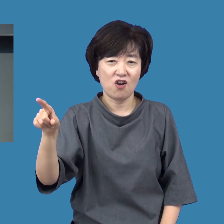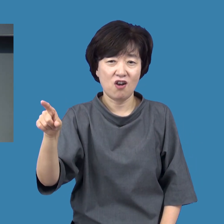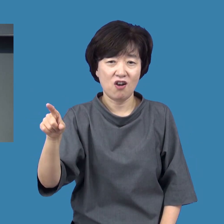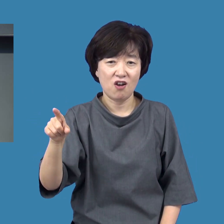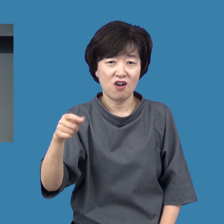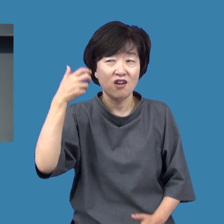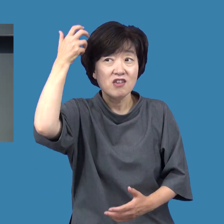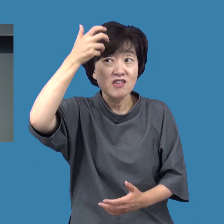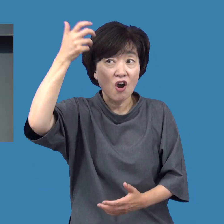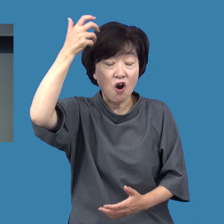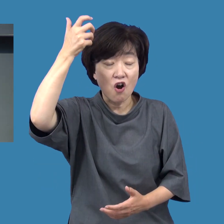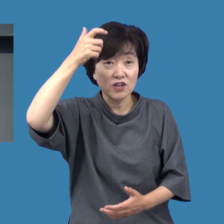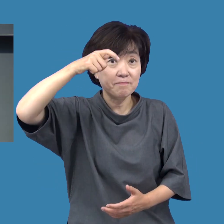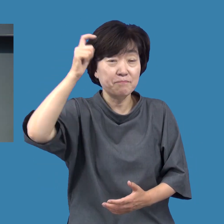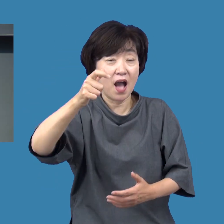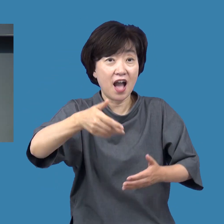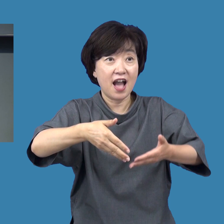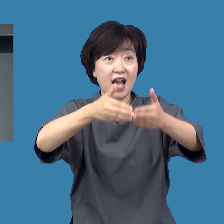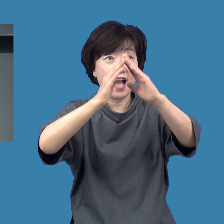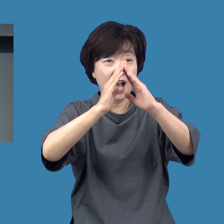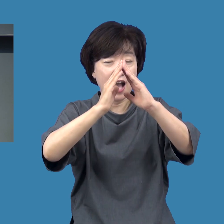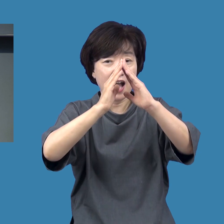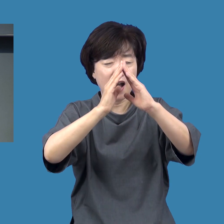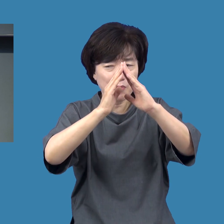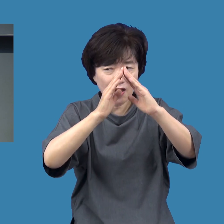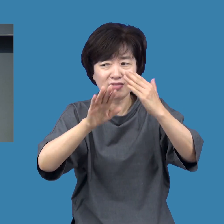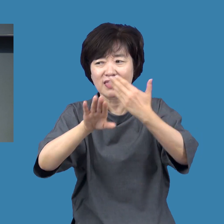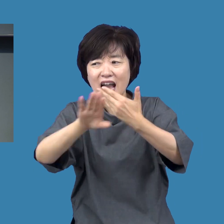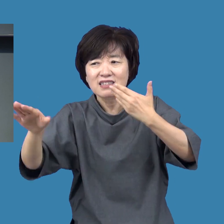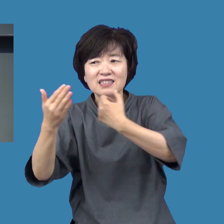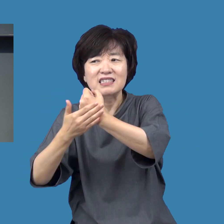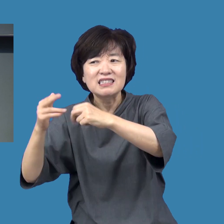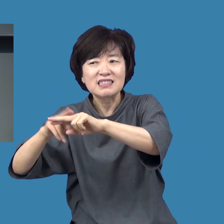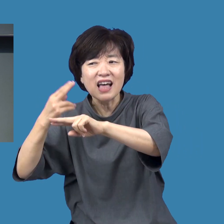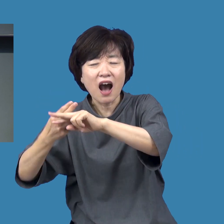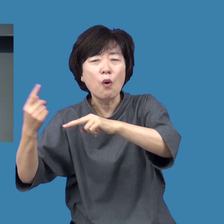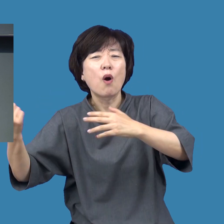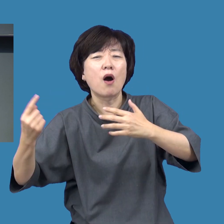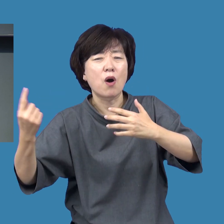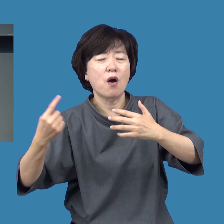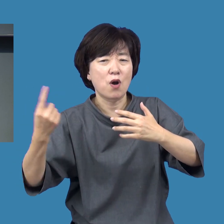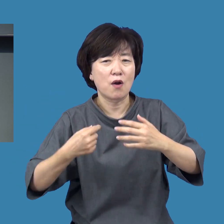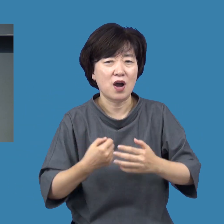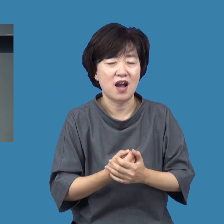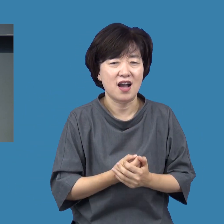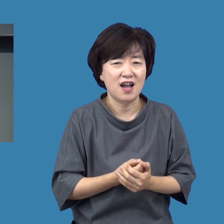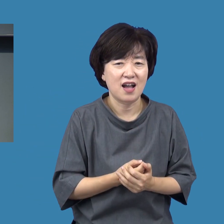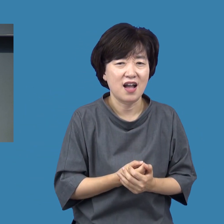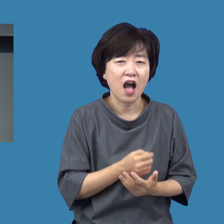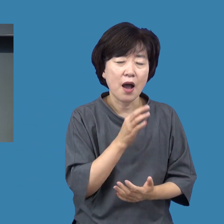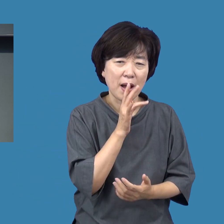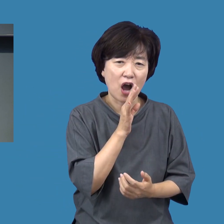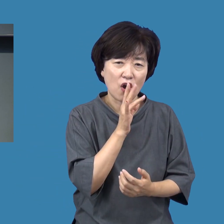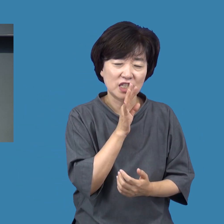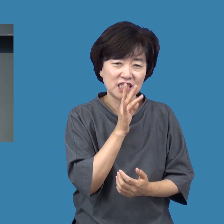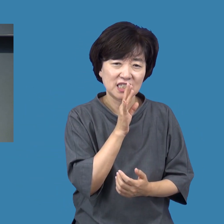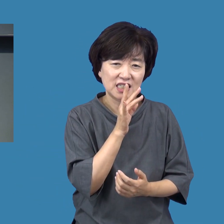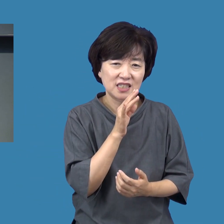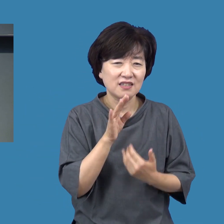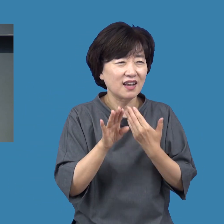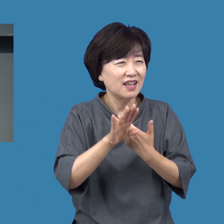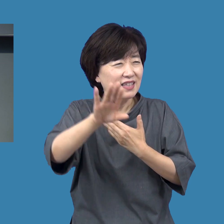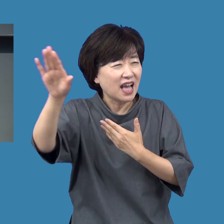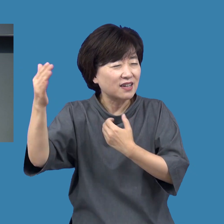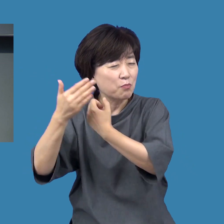오이코도메오 되면 어떻게 되겠어요? 당연히 다른 은사들이 활성화돼요. 네, 그래서 방언은 뭐냐면 다른 모든